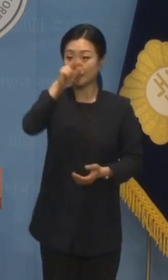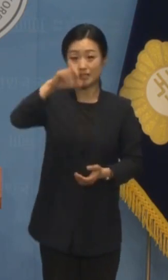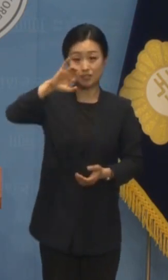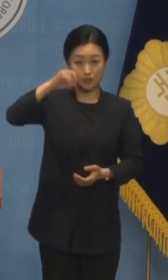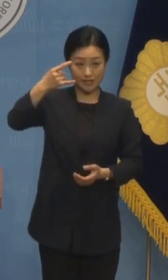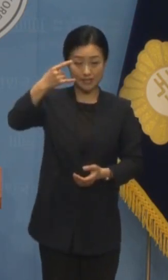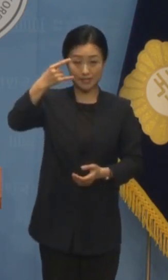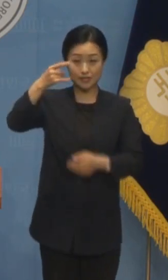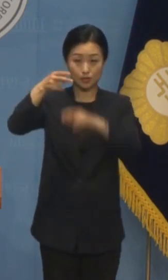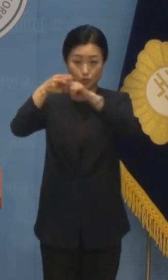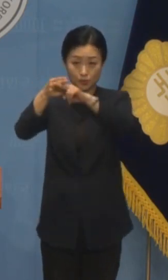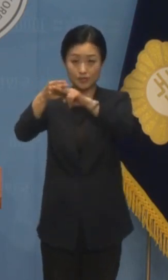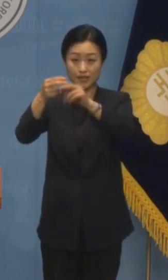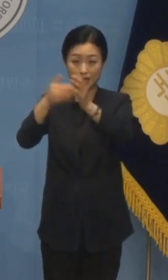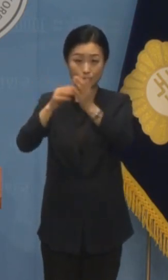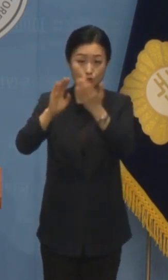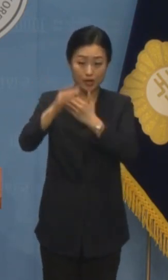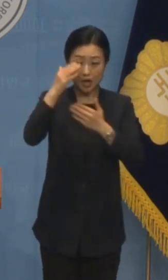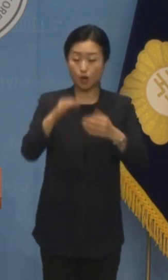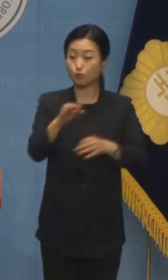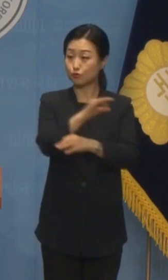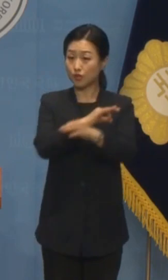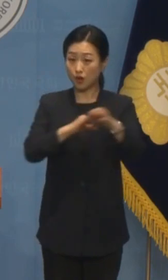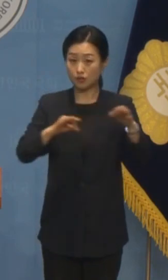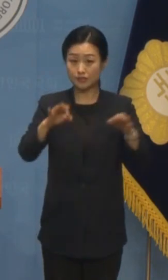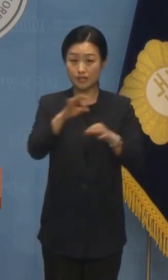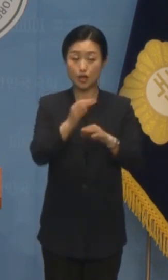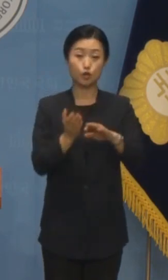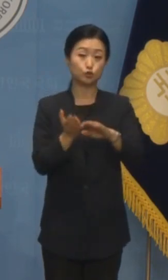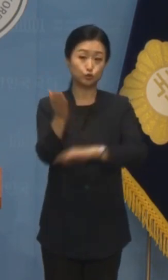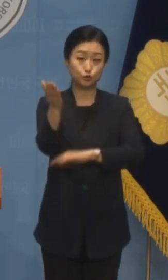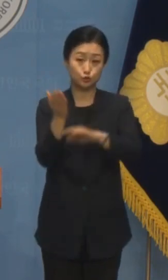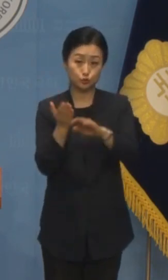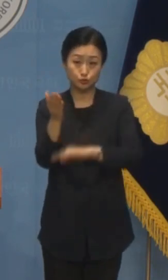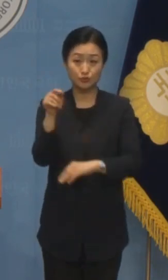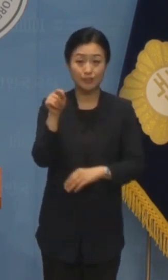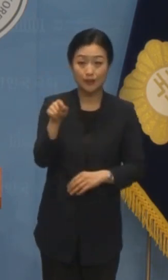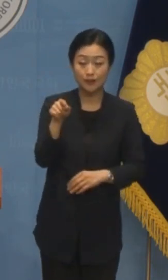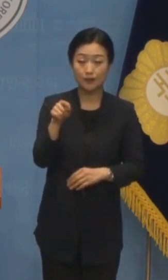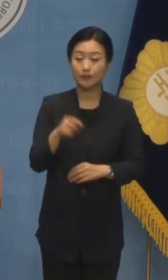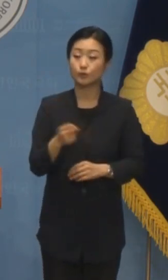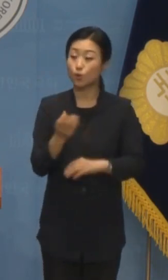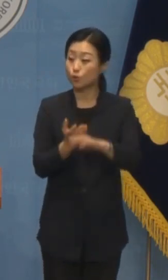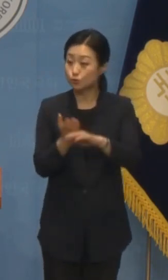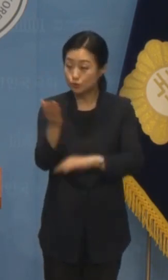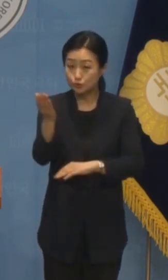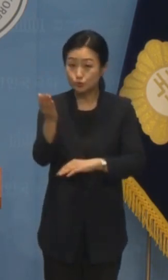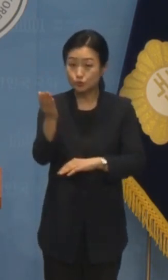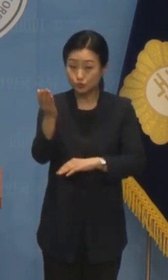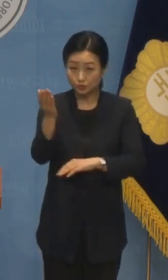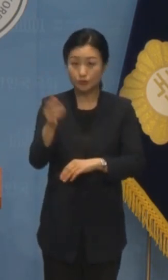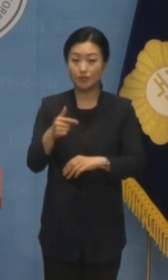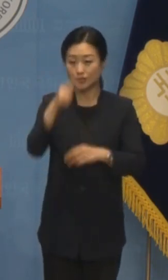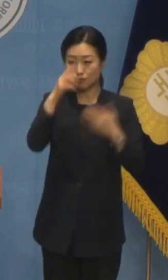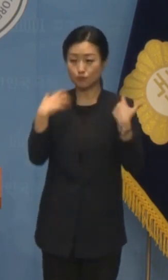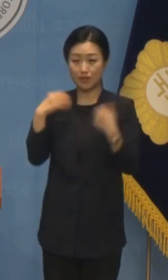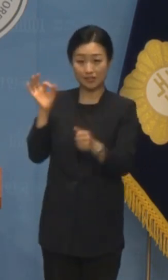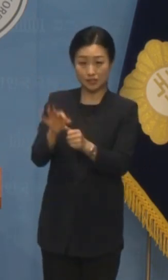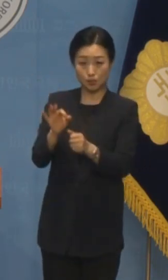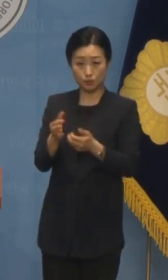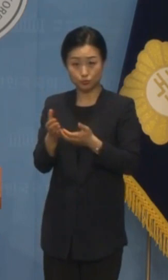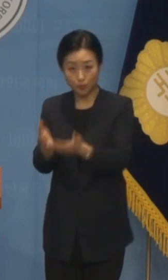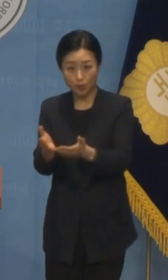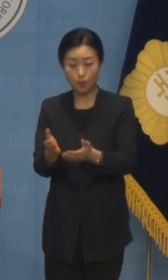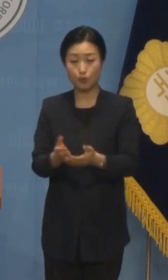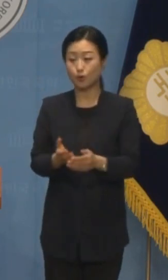개발독재 이래에 지금까지 한국 경제의 모델이었던 수출주도 성장 모델, 그리고 수출 대기업의 국가 자원의 절대량을